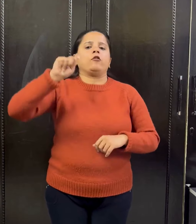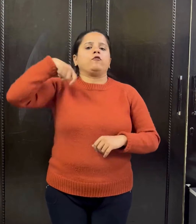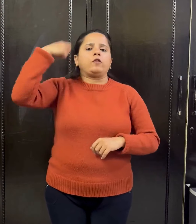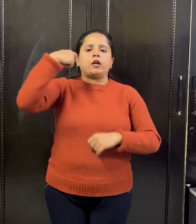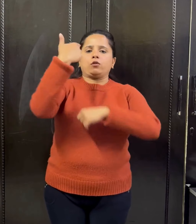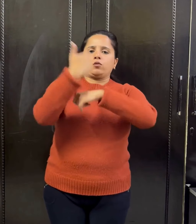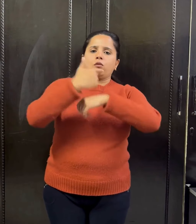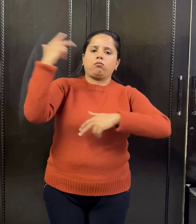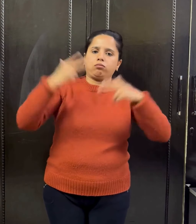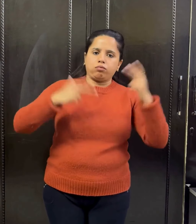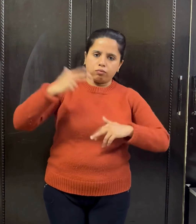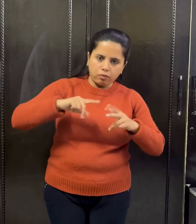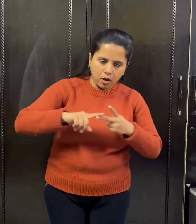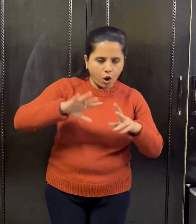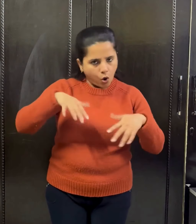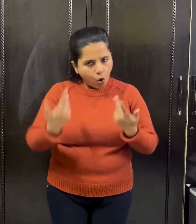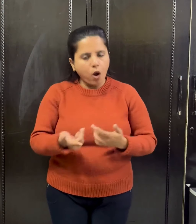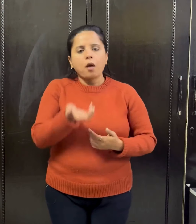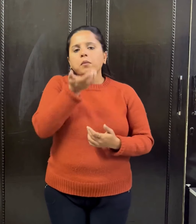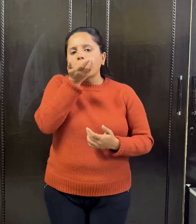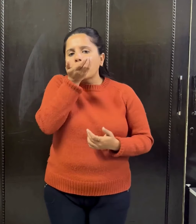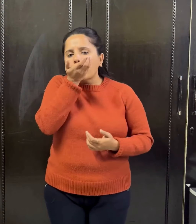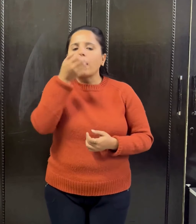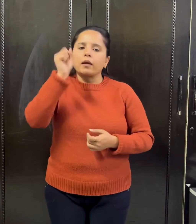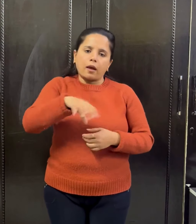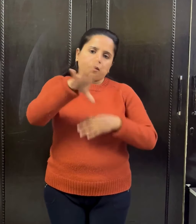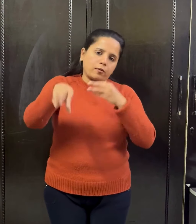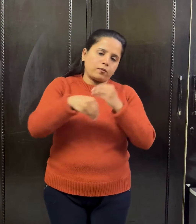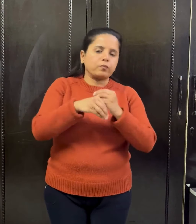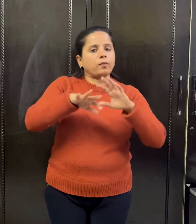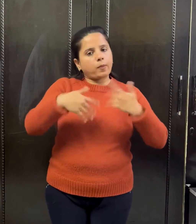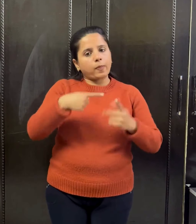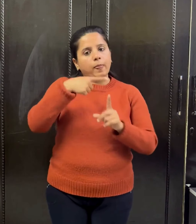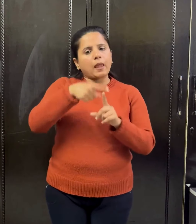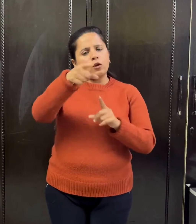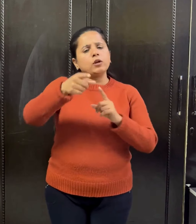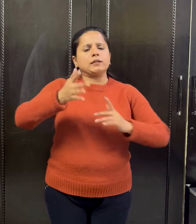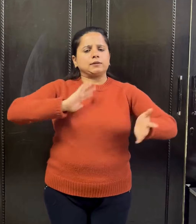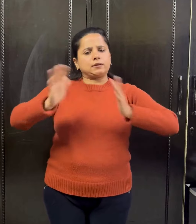करें जिसमें साइन लैंग्वेज भी इंक्लूडेड हो।